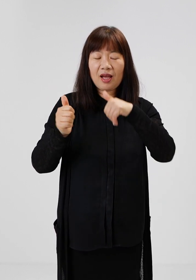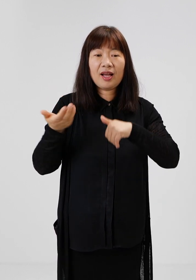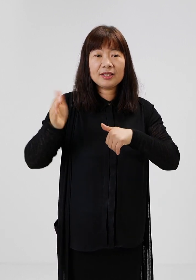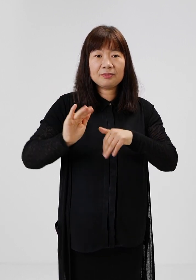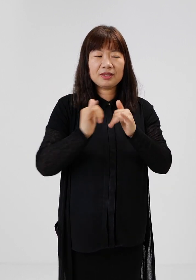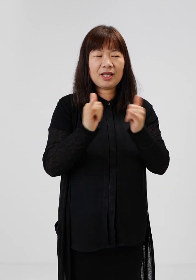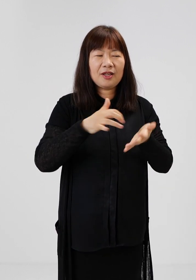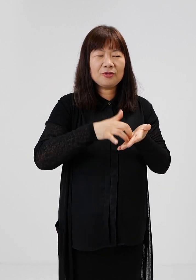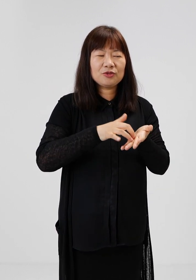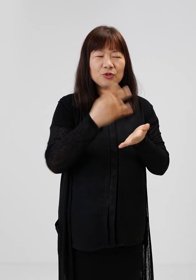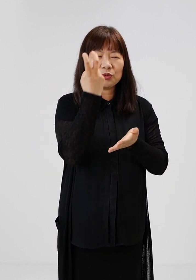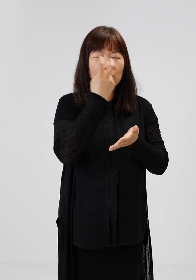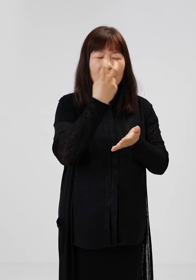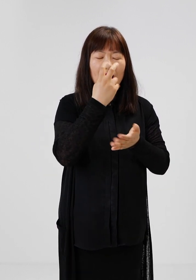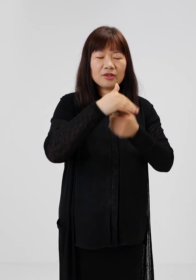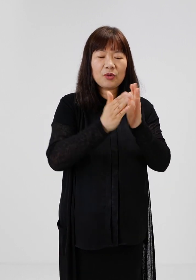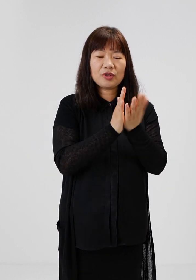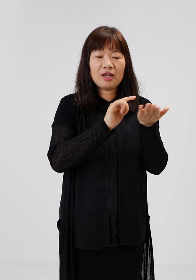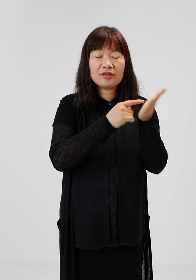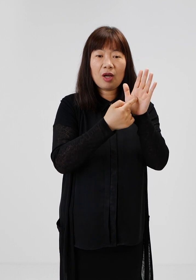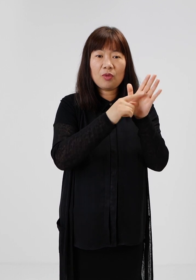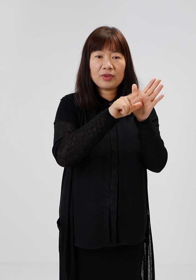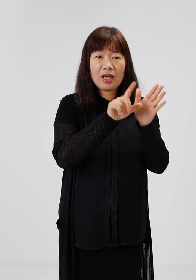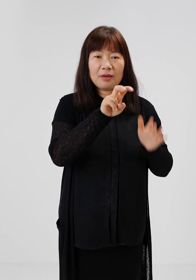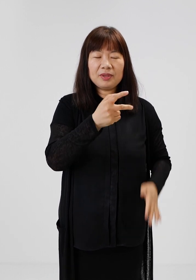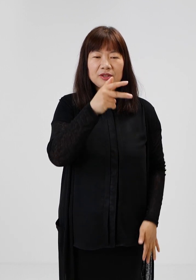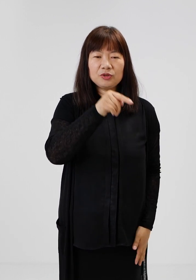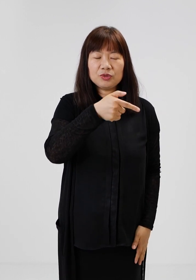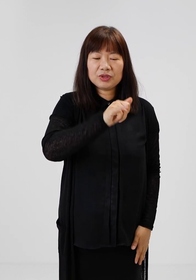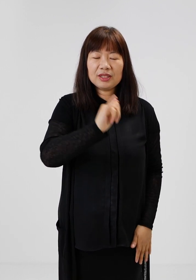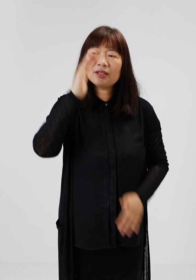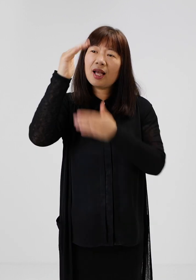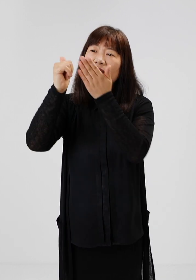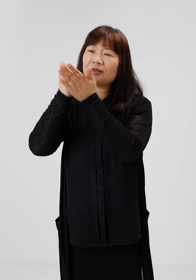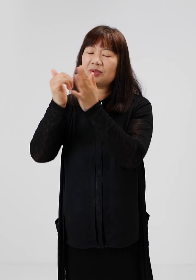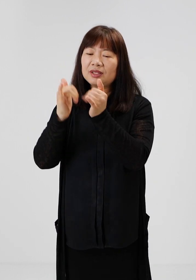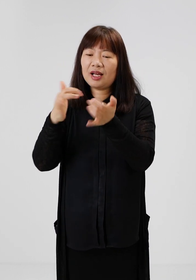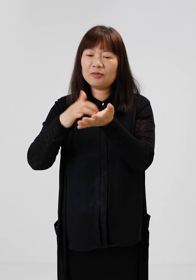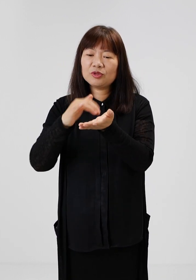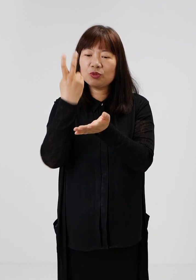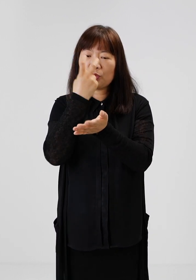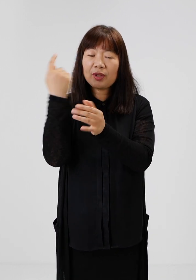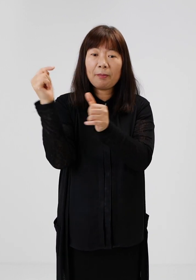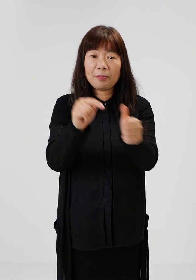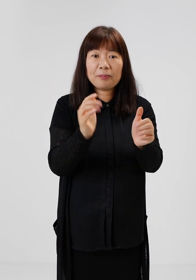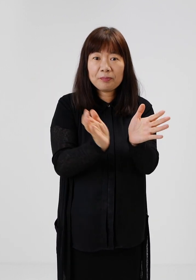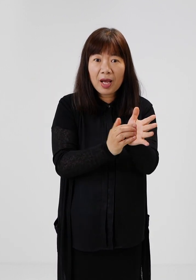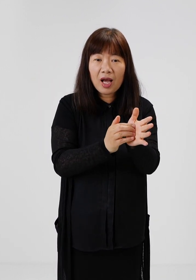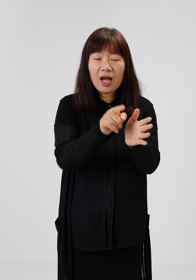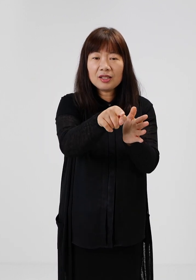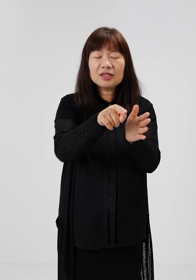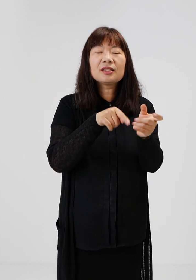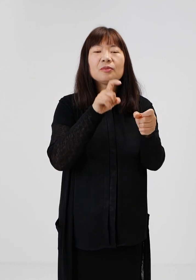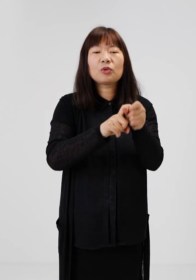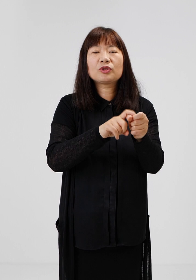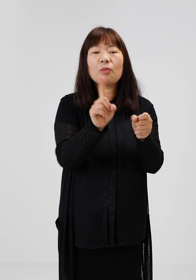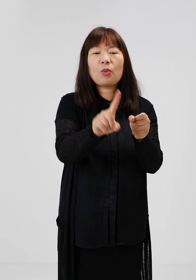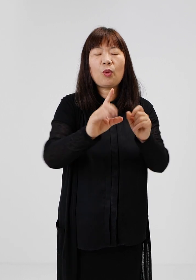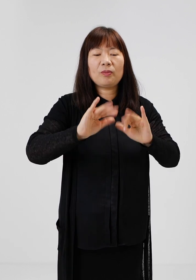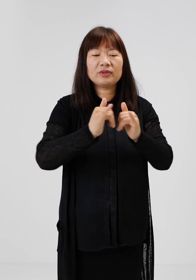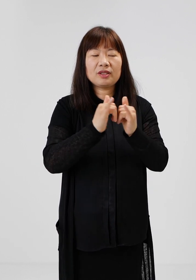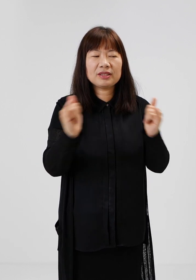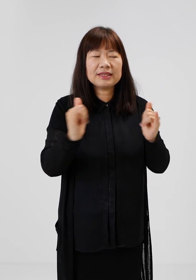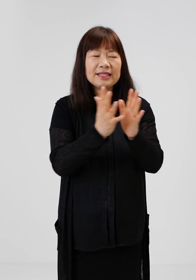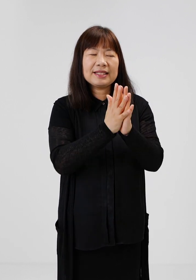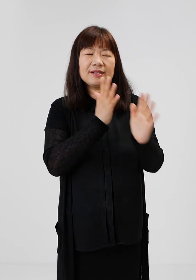성경에 나오는데 민수기에 하나님이 인구 조사를 시켜요. 그 인구 조사는